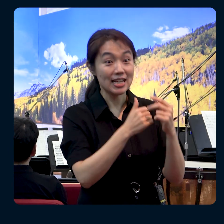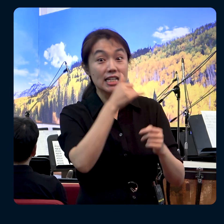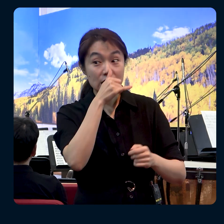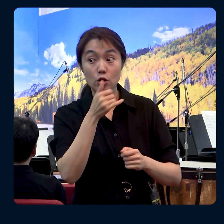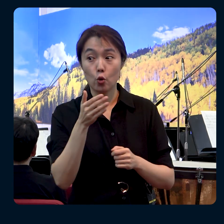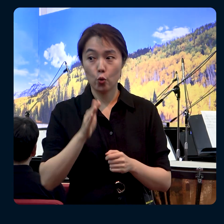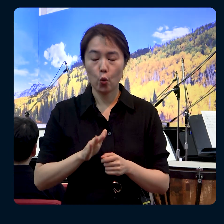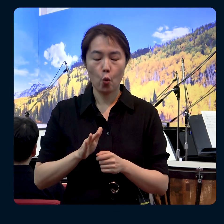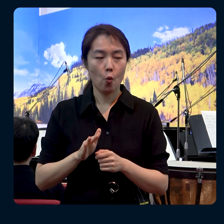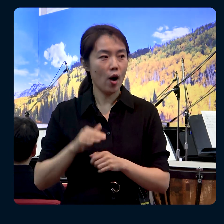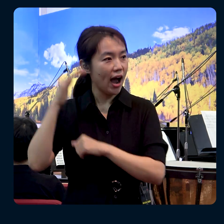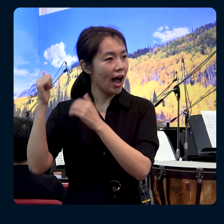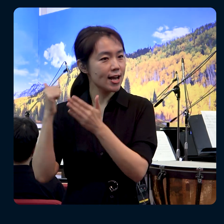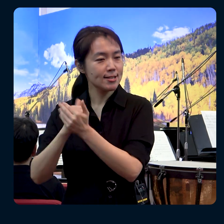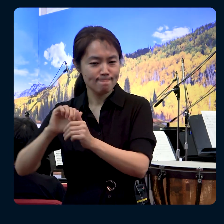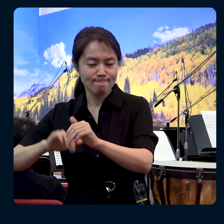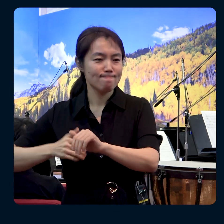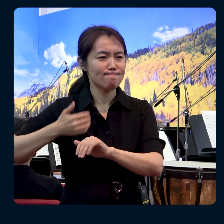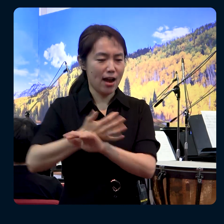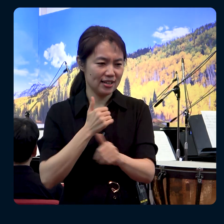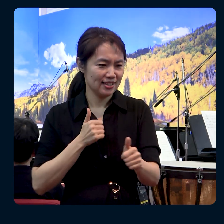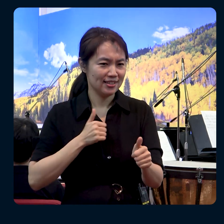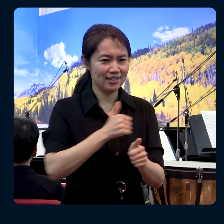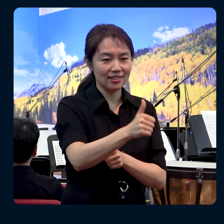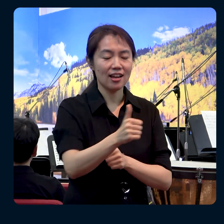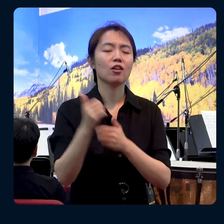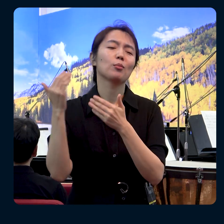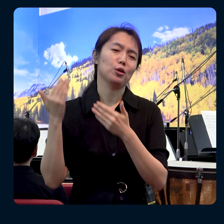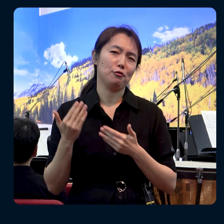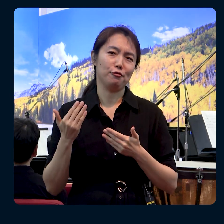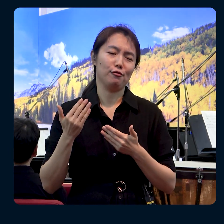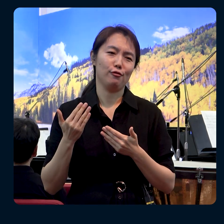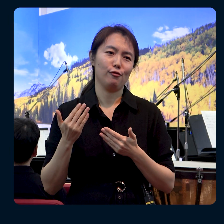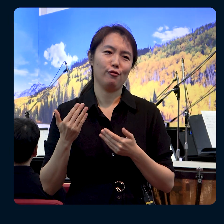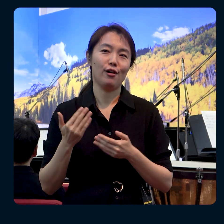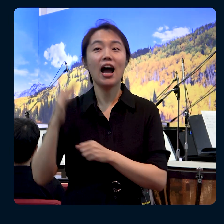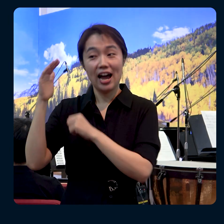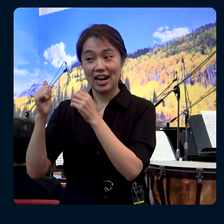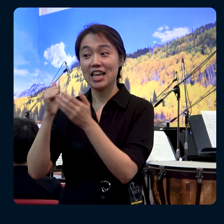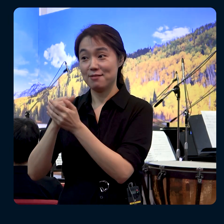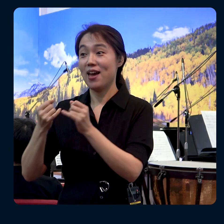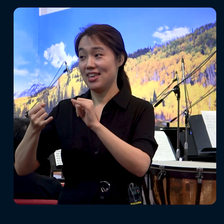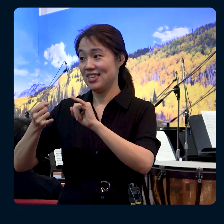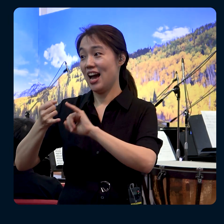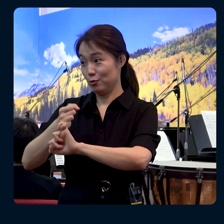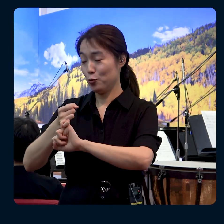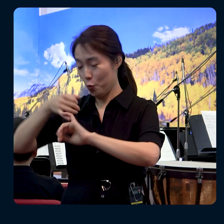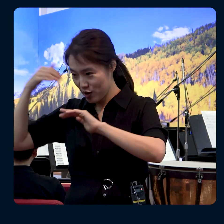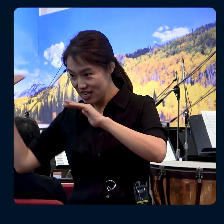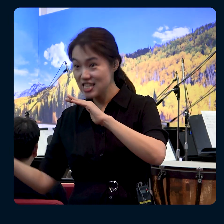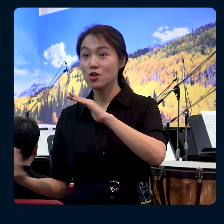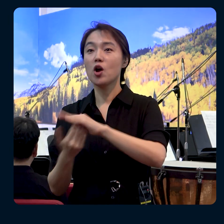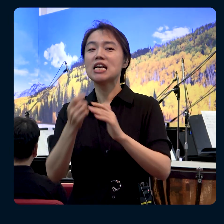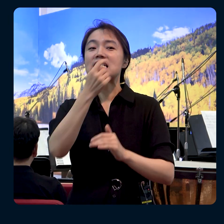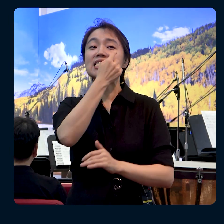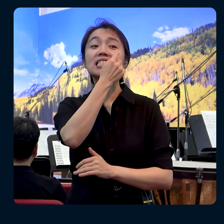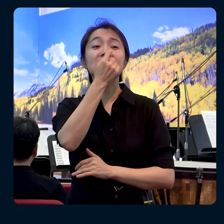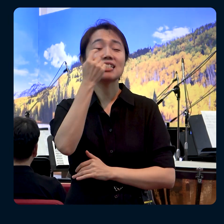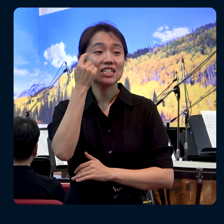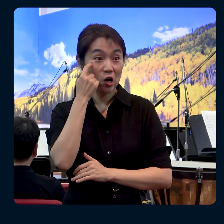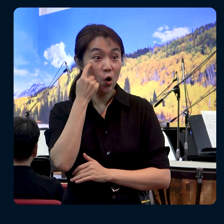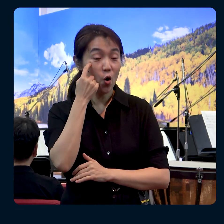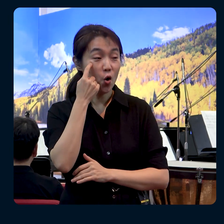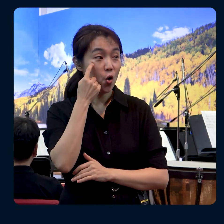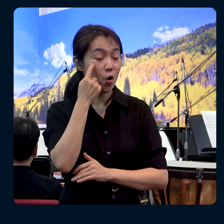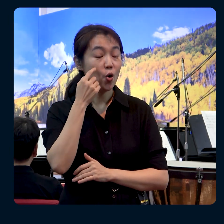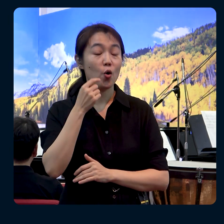뒤집어서 그 억울하게 맹세한 걸 다 이용해가지고 하나님의 언약의 성취의 증거까지 만드시는